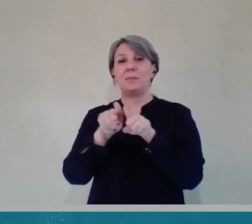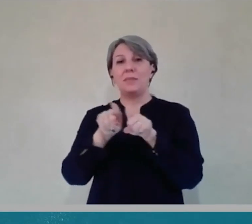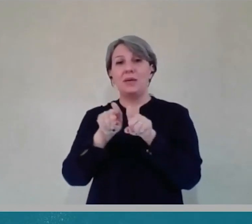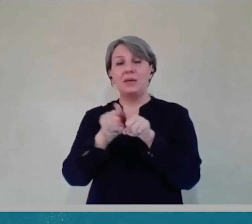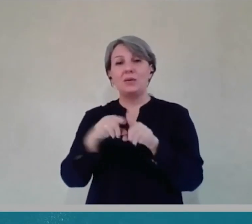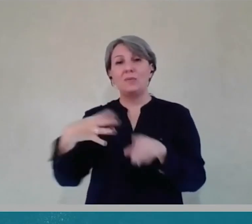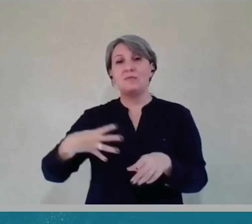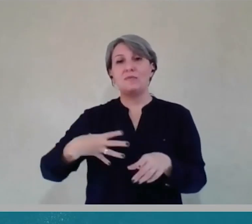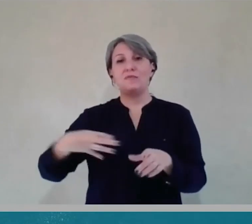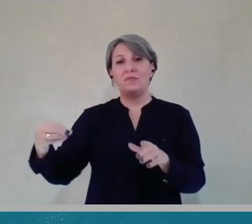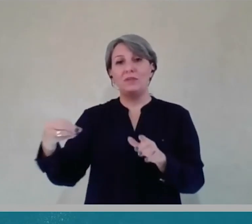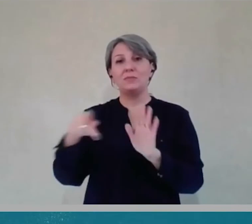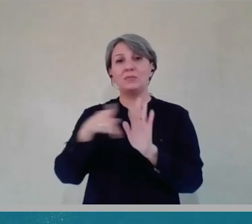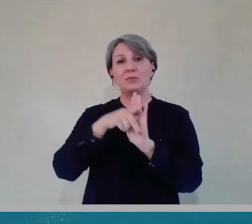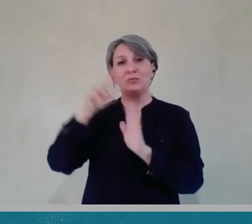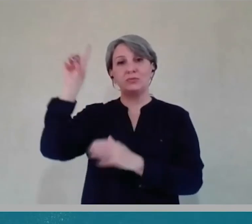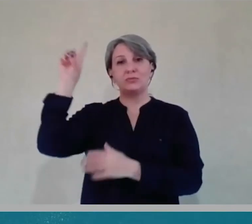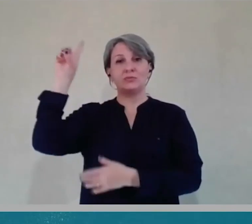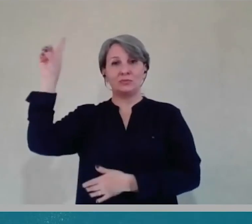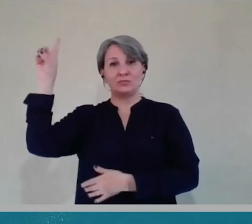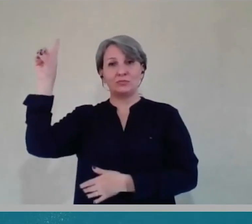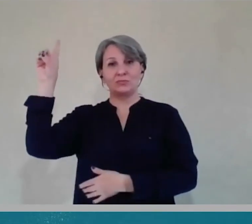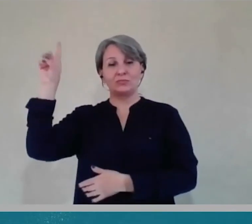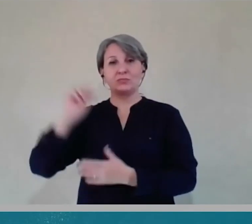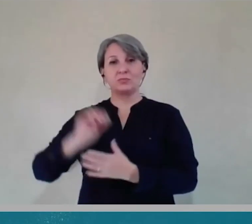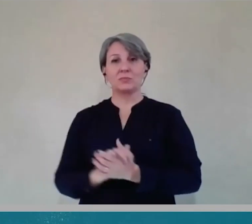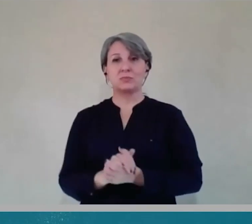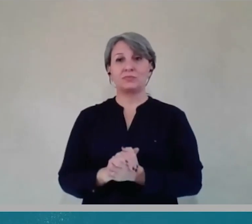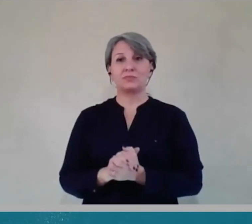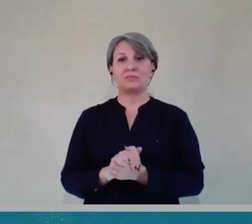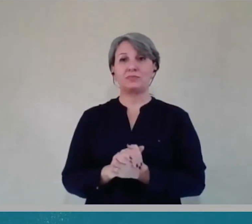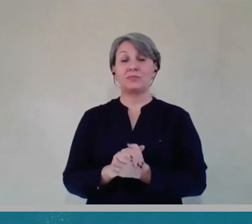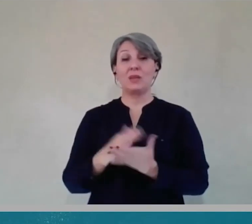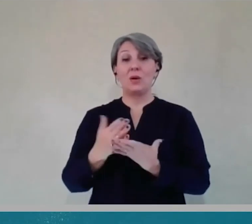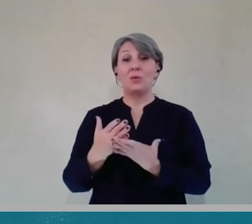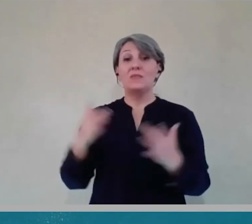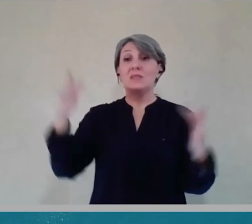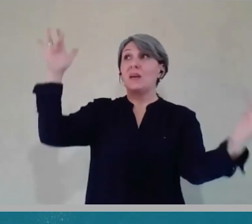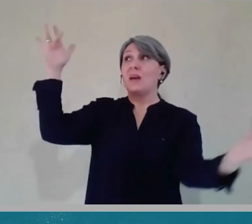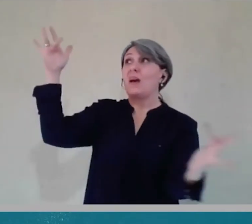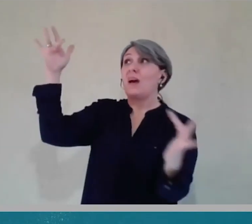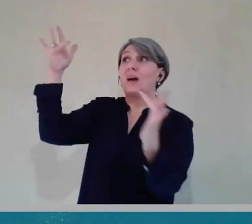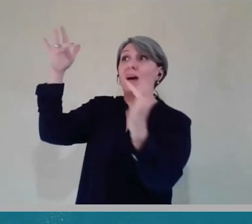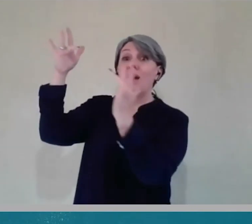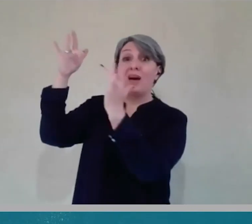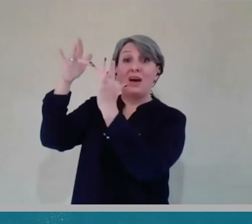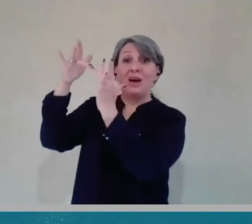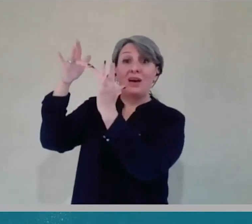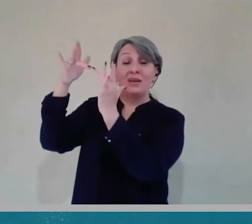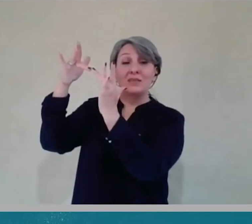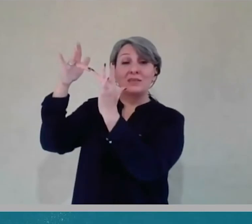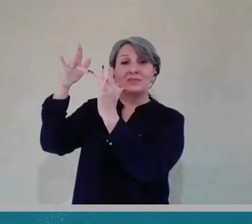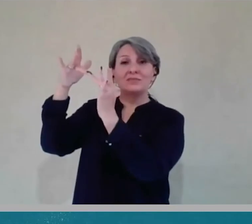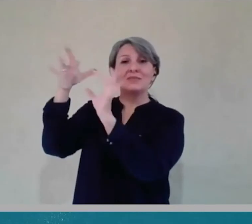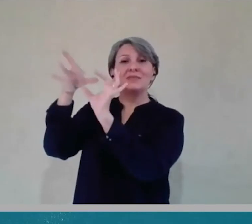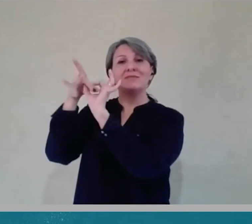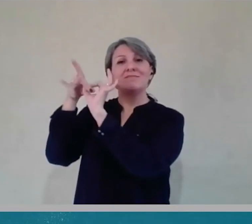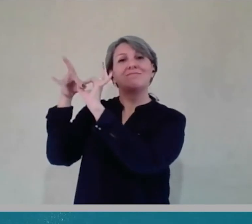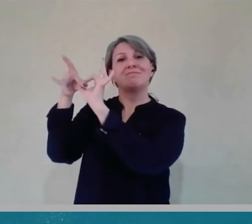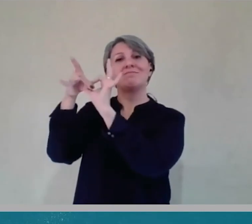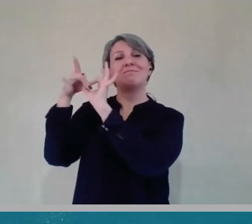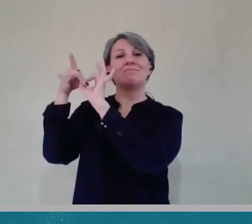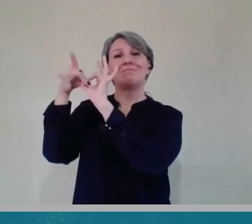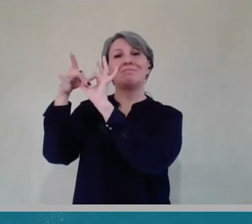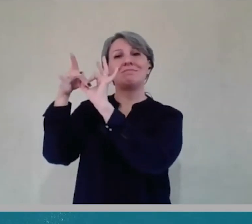entenderam? E quando você se conecta com Pai e Filho, você recebe suprimento diretamente de Deus.